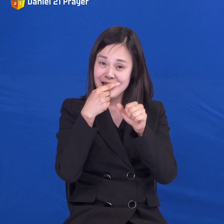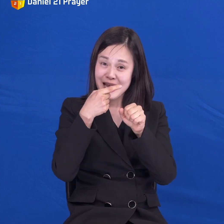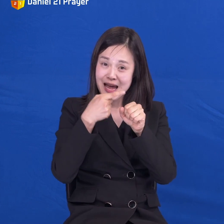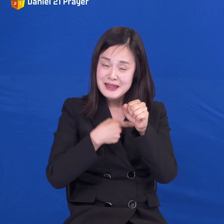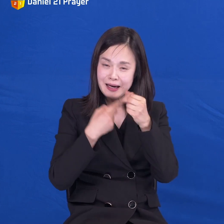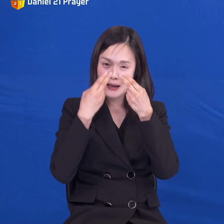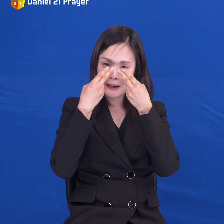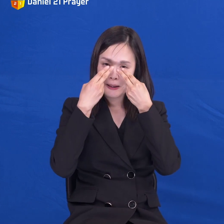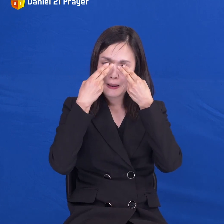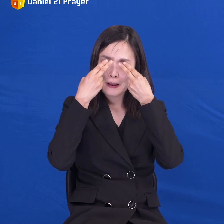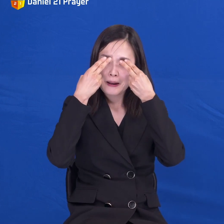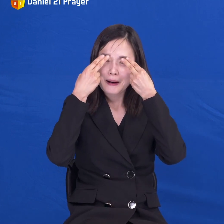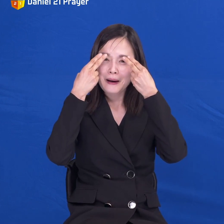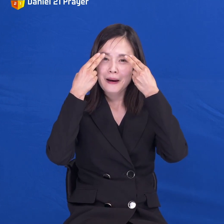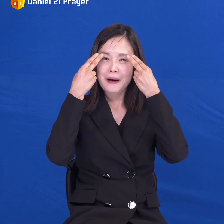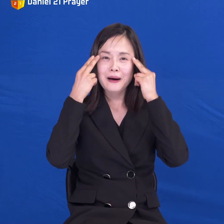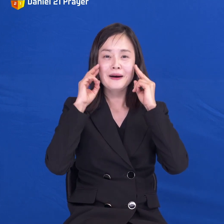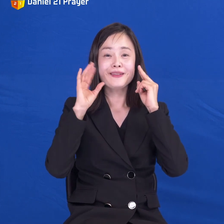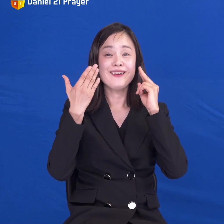굉장히 예쁩니다.